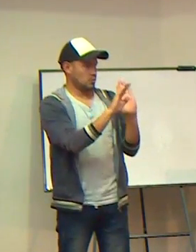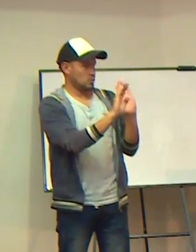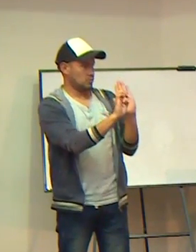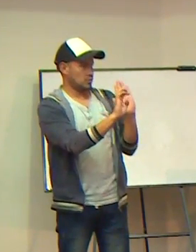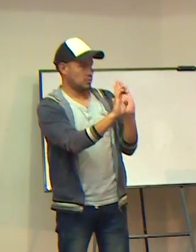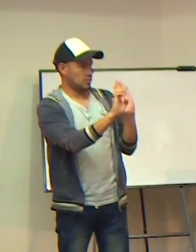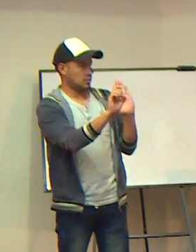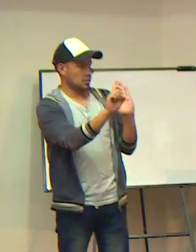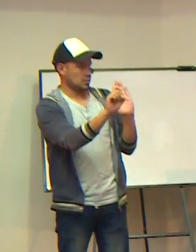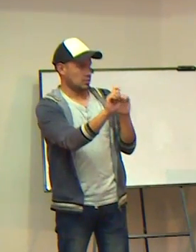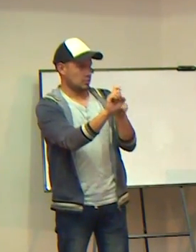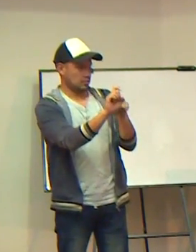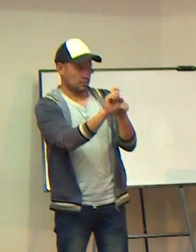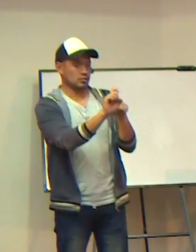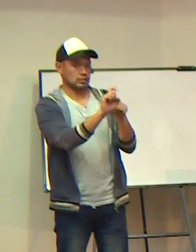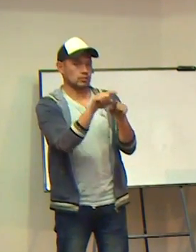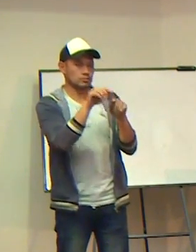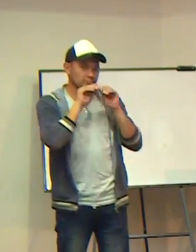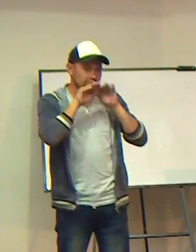Gracias, Viviana. En